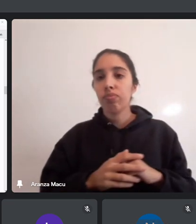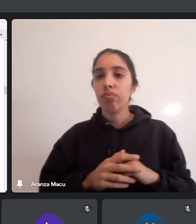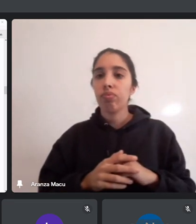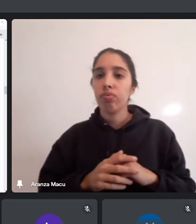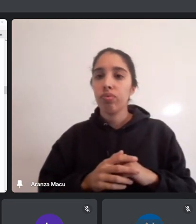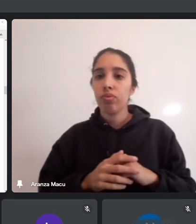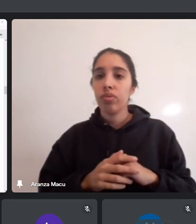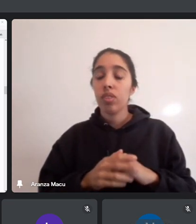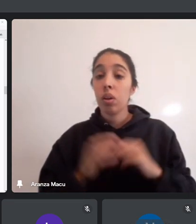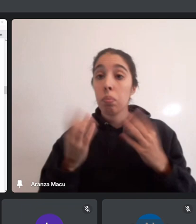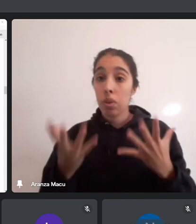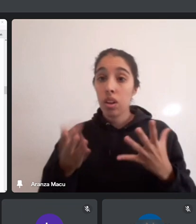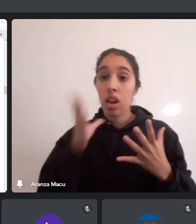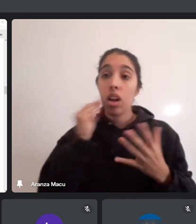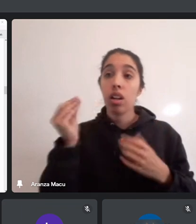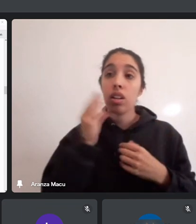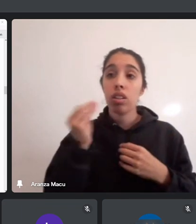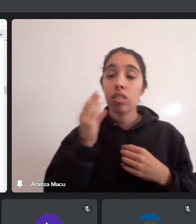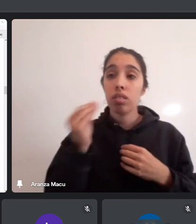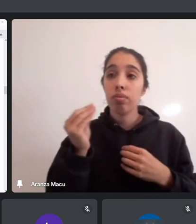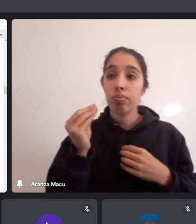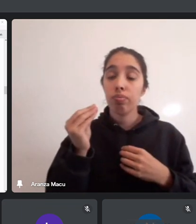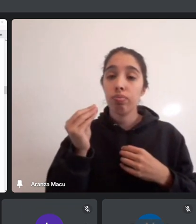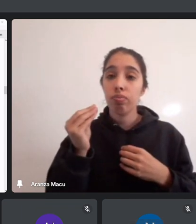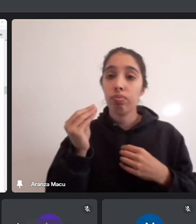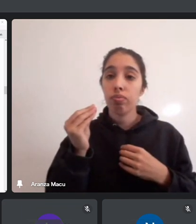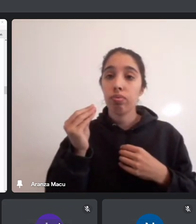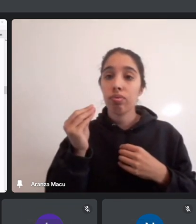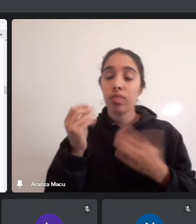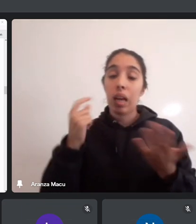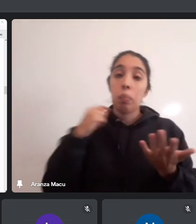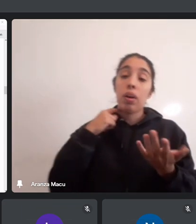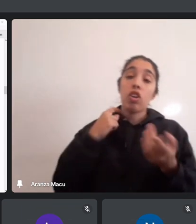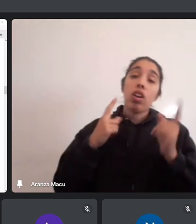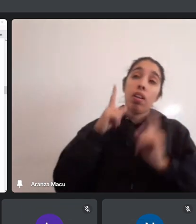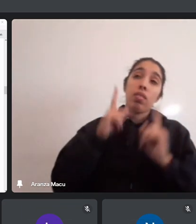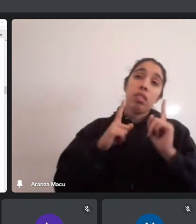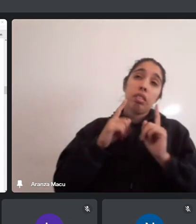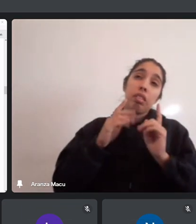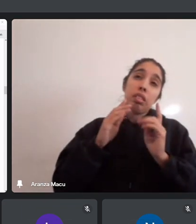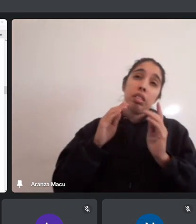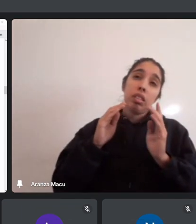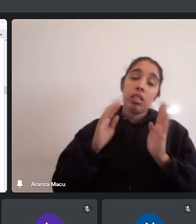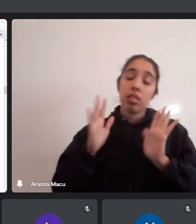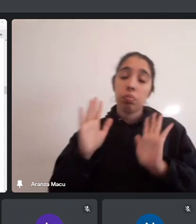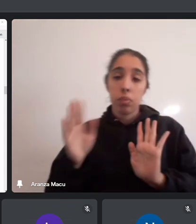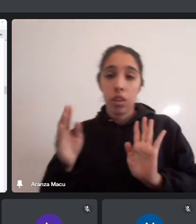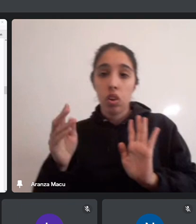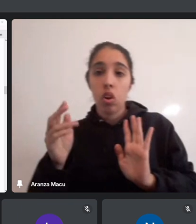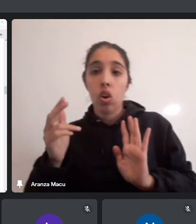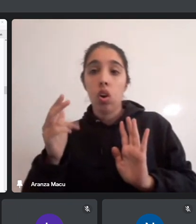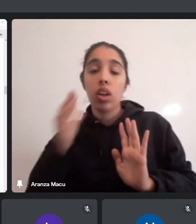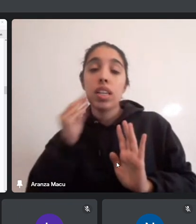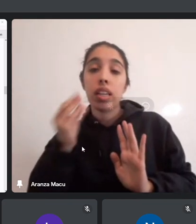inglés, y en castellano por ahí también, ¿no? No podemos negar dos veces. ¿Sí? Entonces,